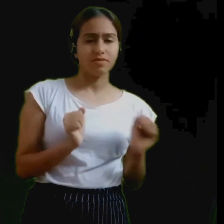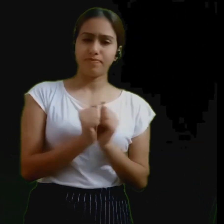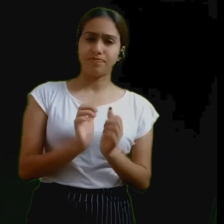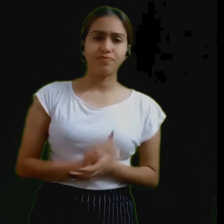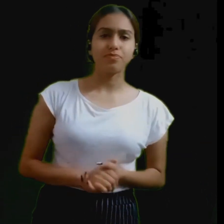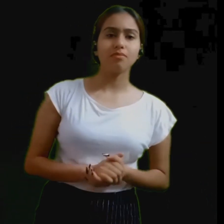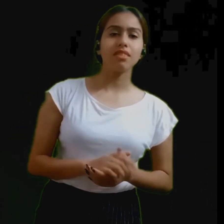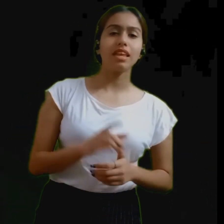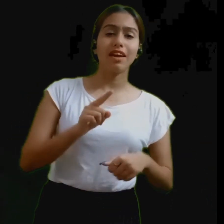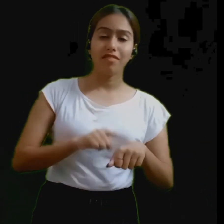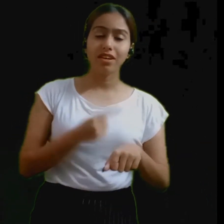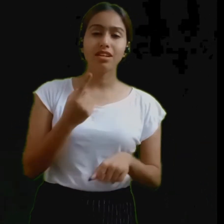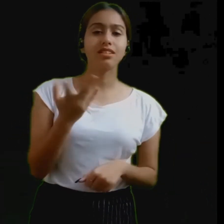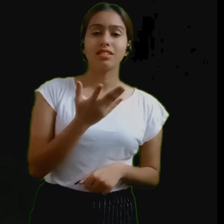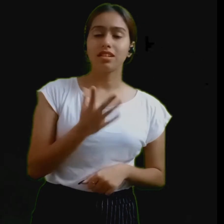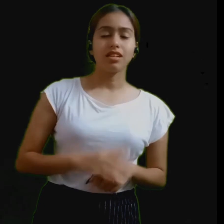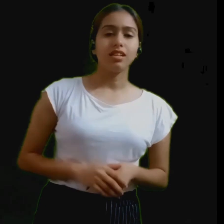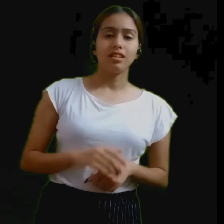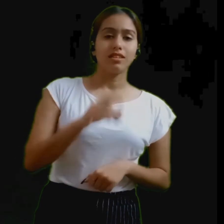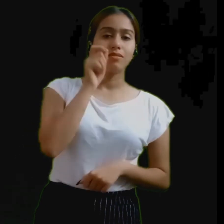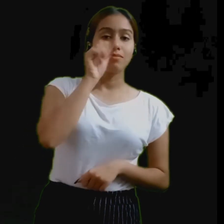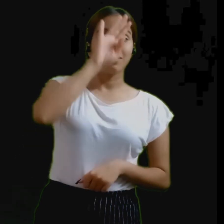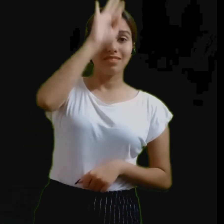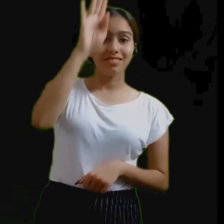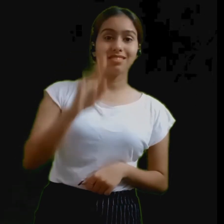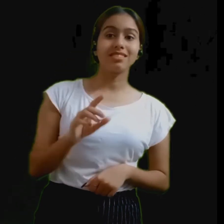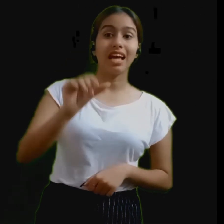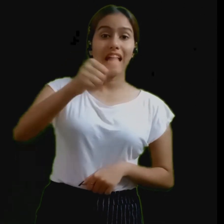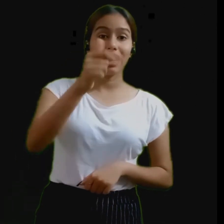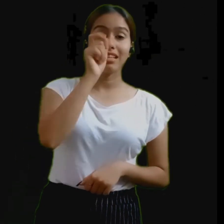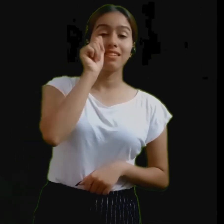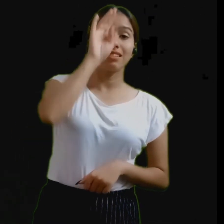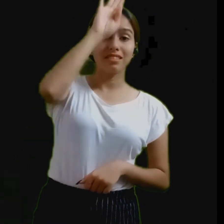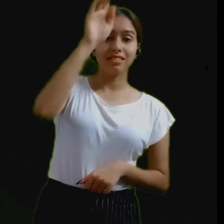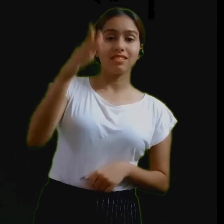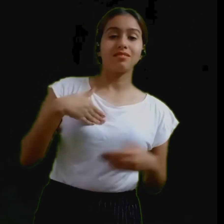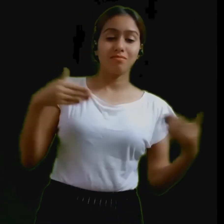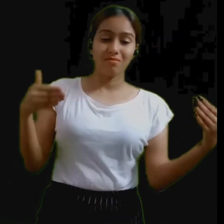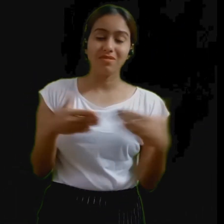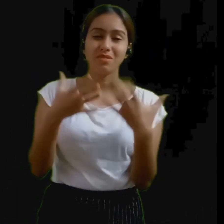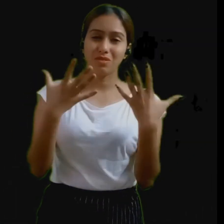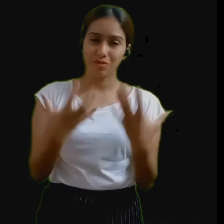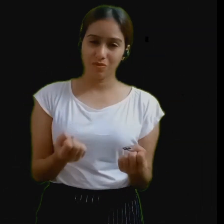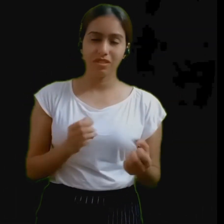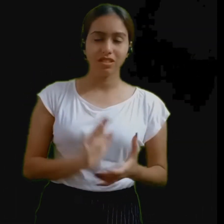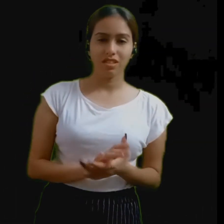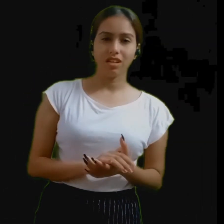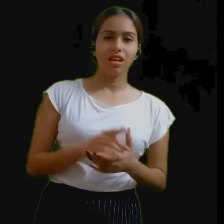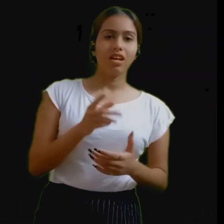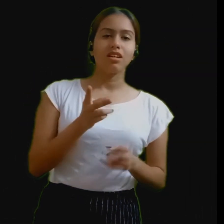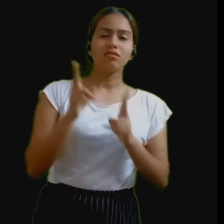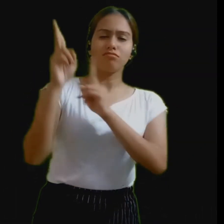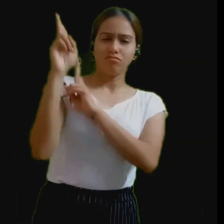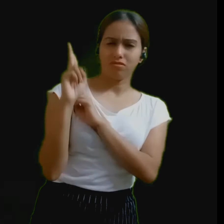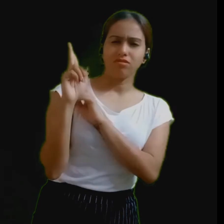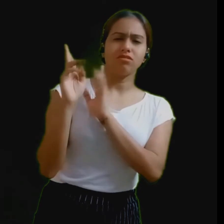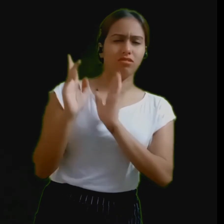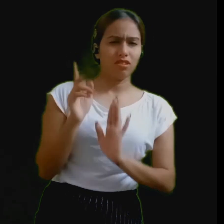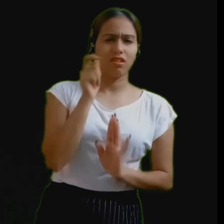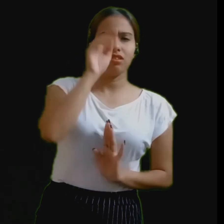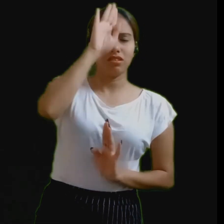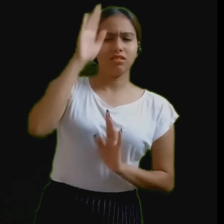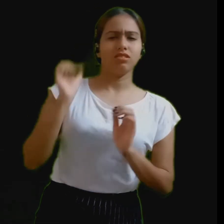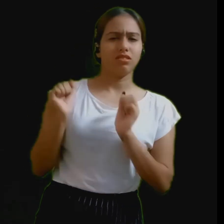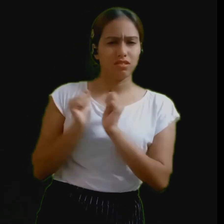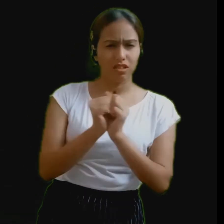हुए, और जब नाव में सवार हुए तो बादशाह के साथ में कुछ सैनिक थे, उनके कुछ मंत्री थे, और उनके अलावा कुछ पैसेंजर्स भी उस नाव में बैठे हुए थे। अब बादशाह जहां